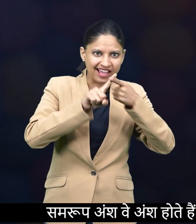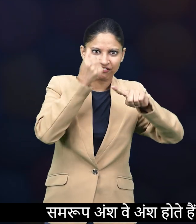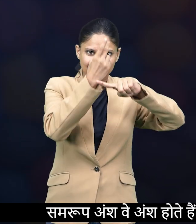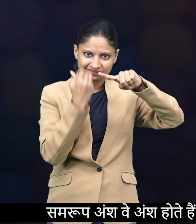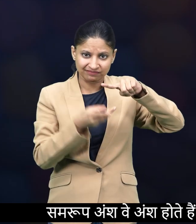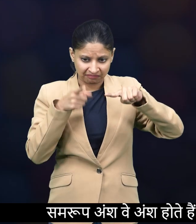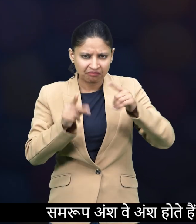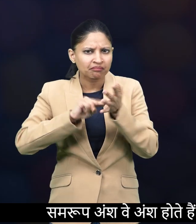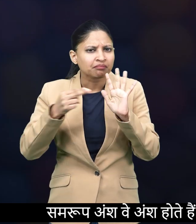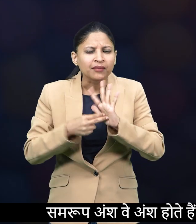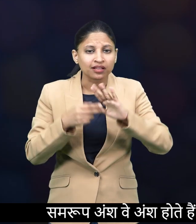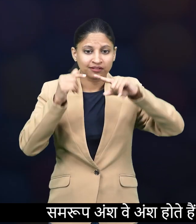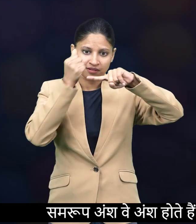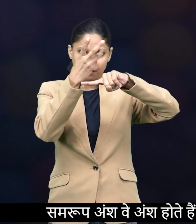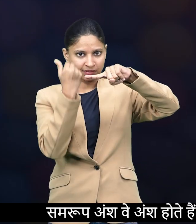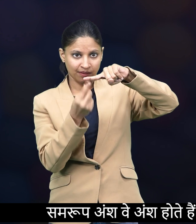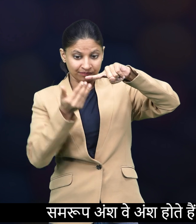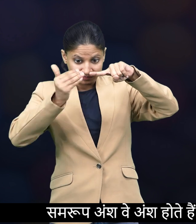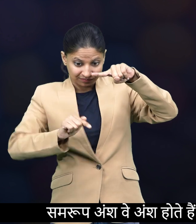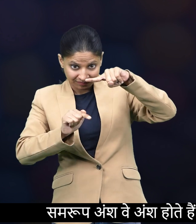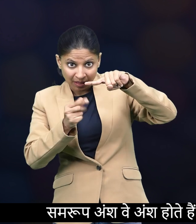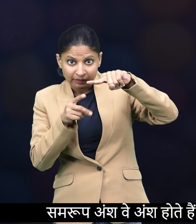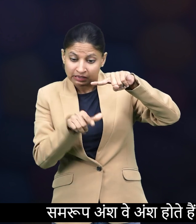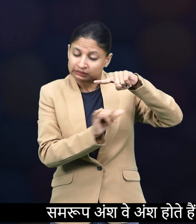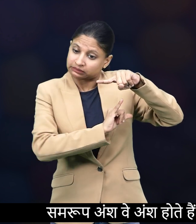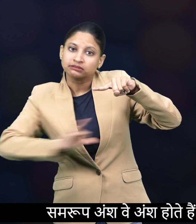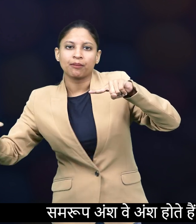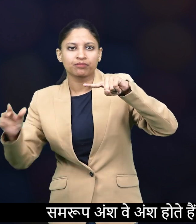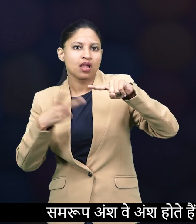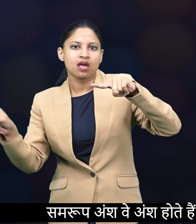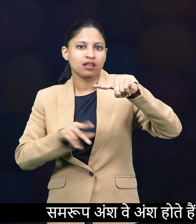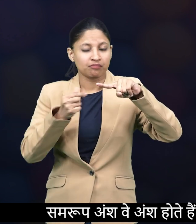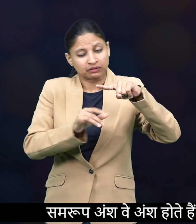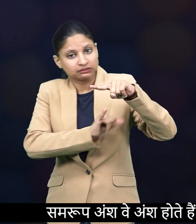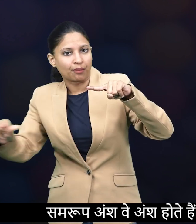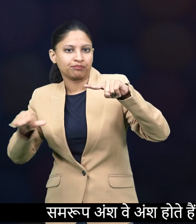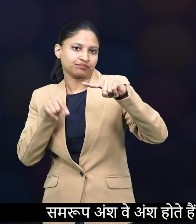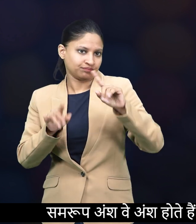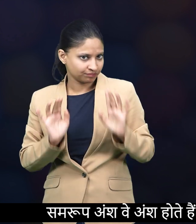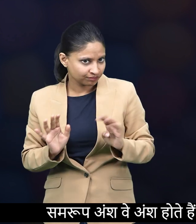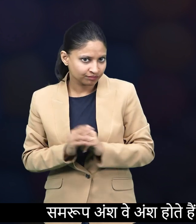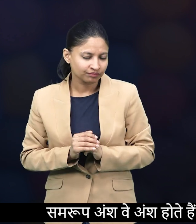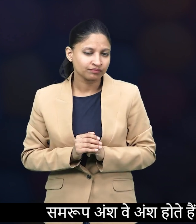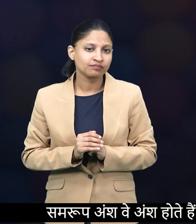समरूप अंश वे अंश होते हैं जिनका भाजक नीचे की संख्या समान होते हैं।